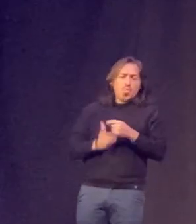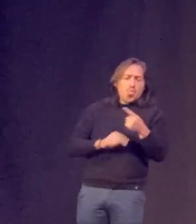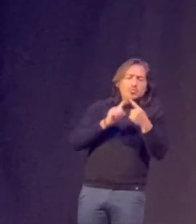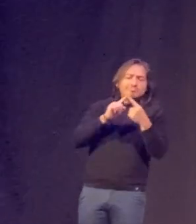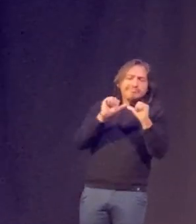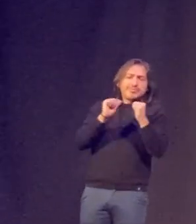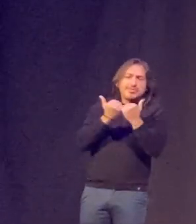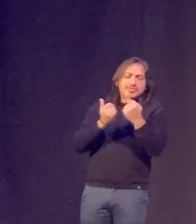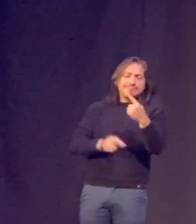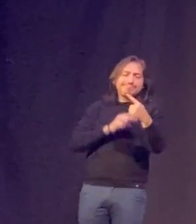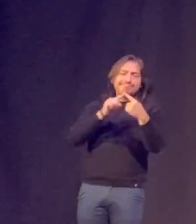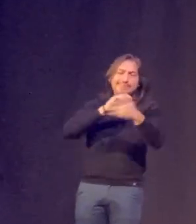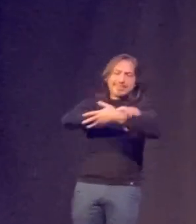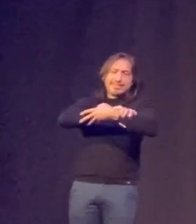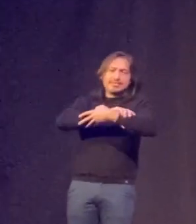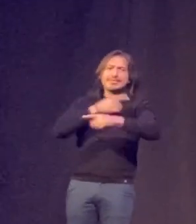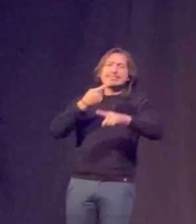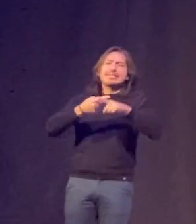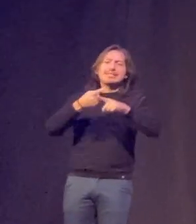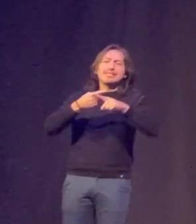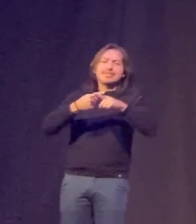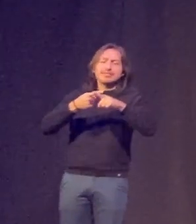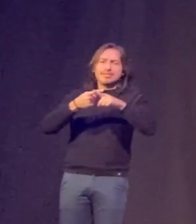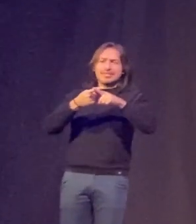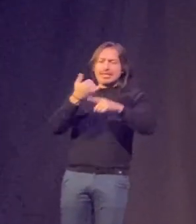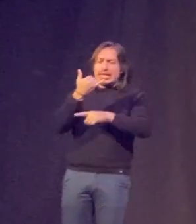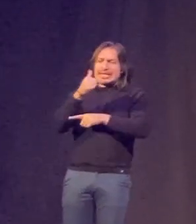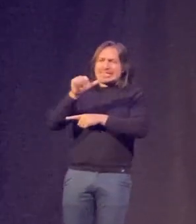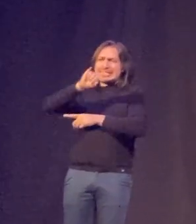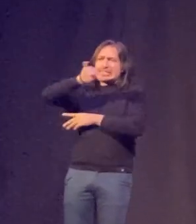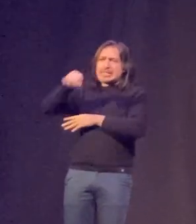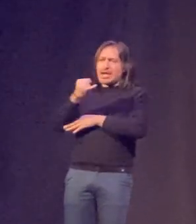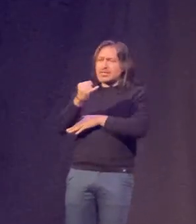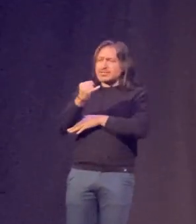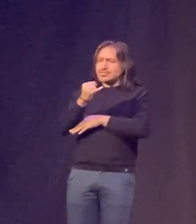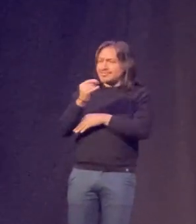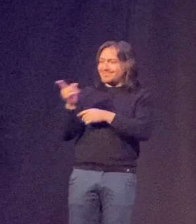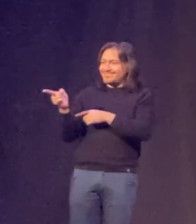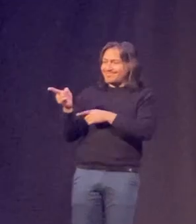organizaciones aliadas el día de hoy es JAG, que está por aquí.